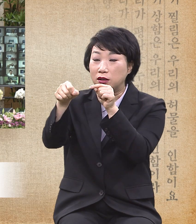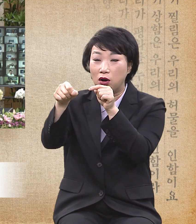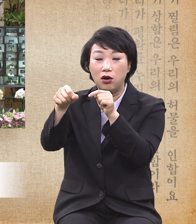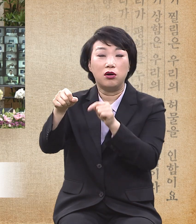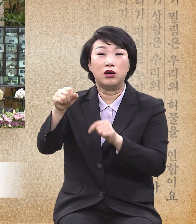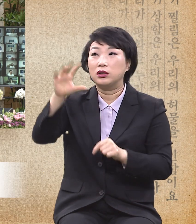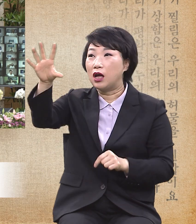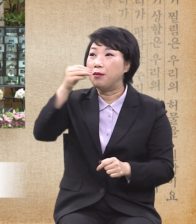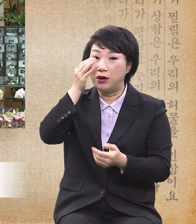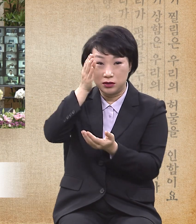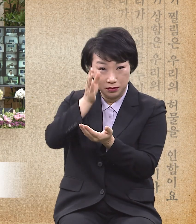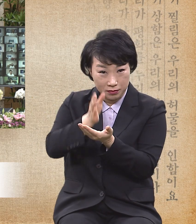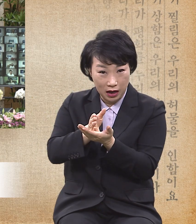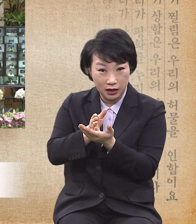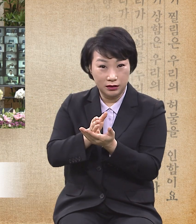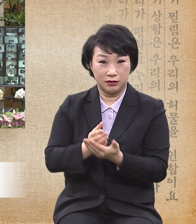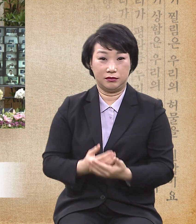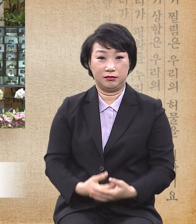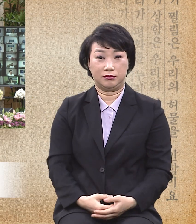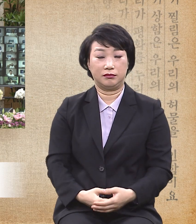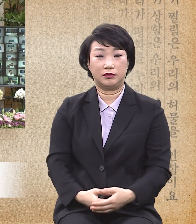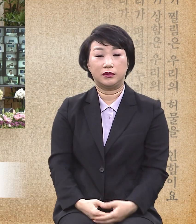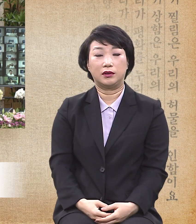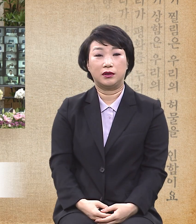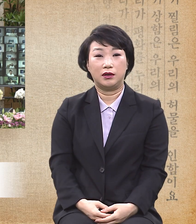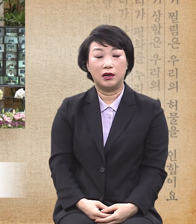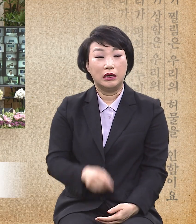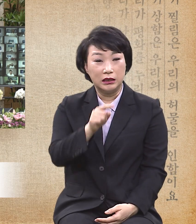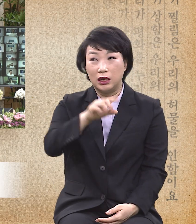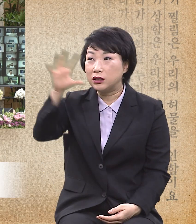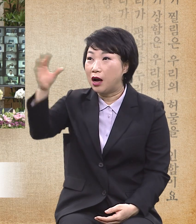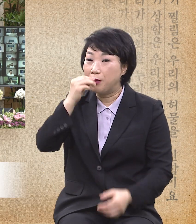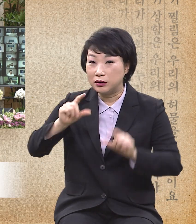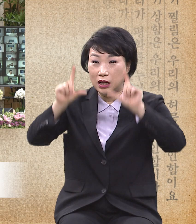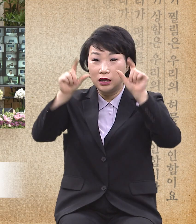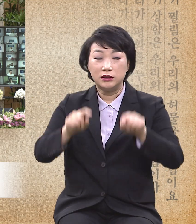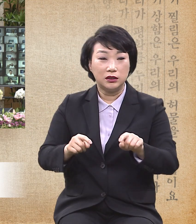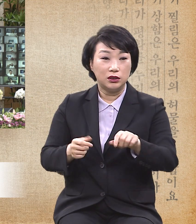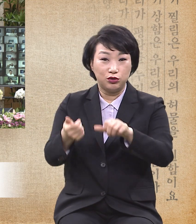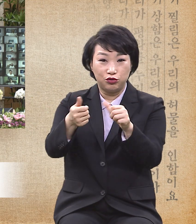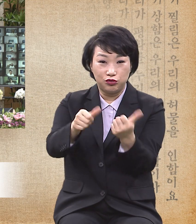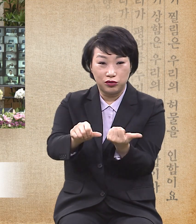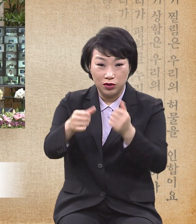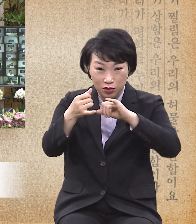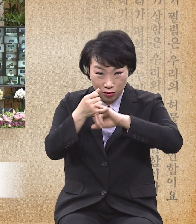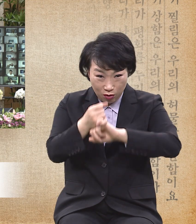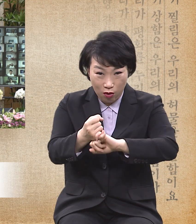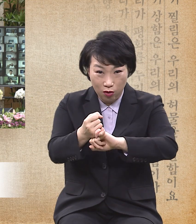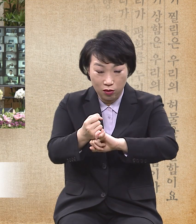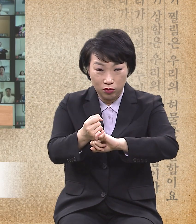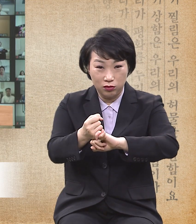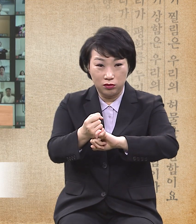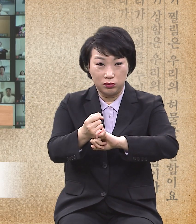나무의 실과는 먹지 말라. 네가 먹는 날에는 정녕